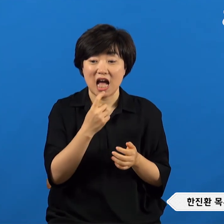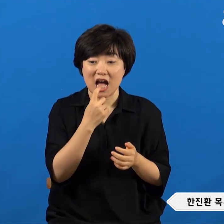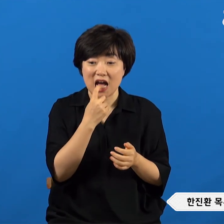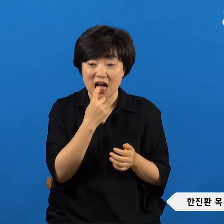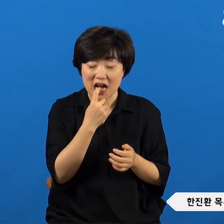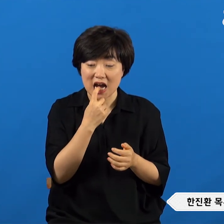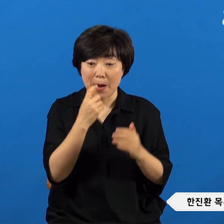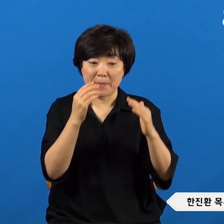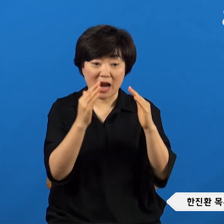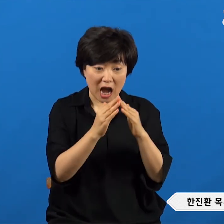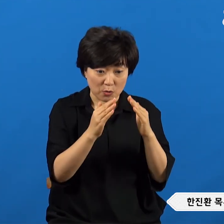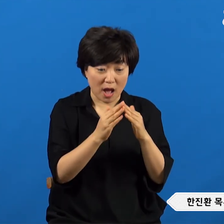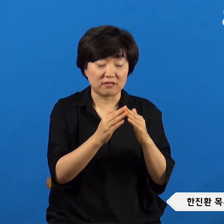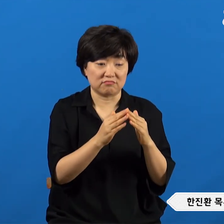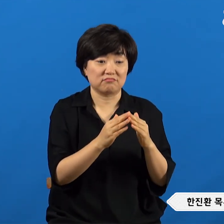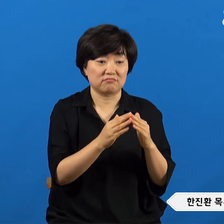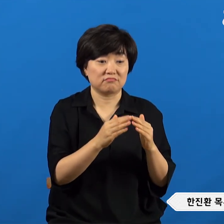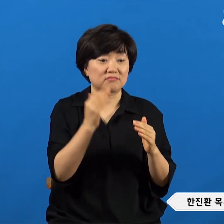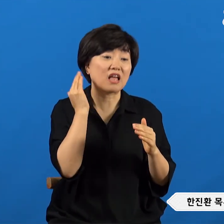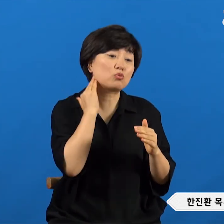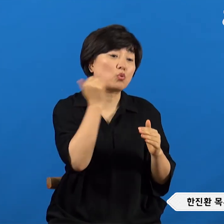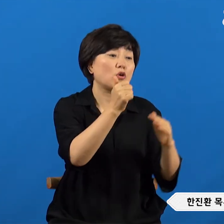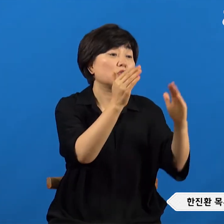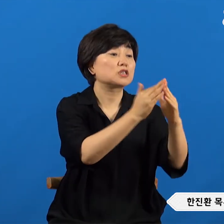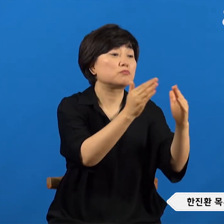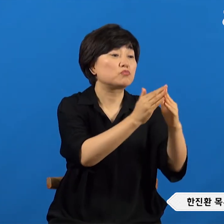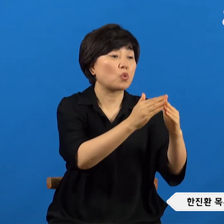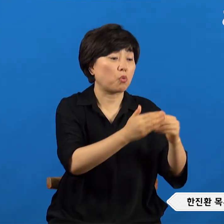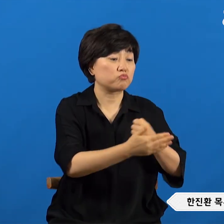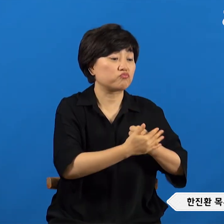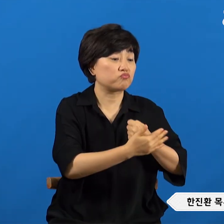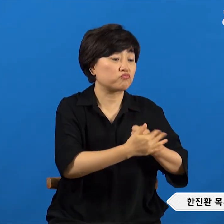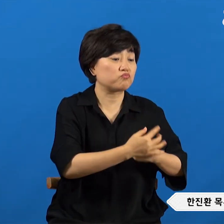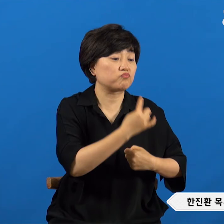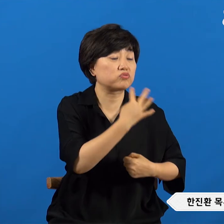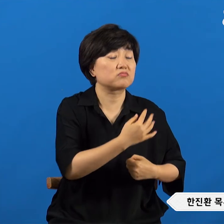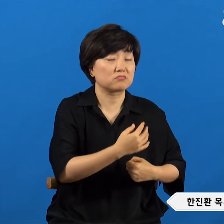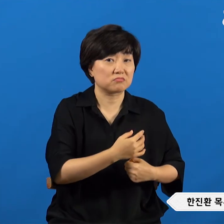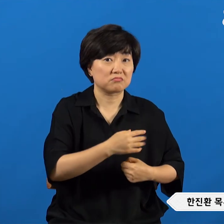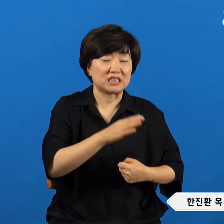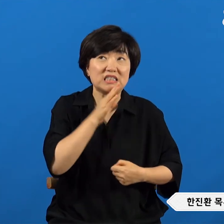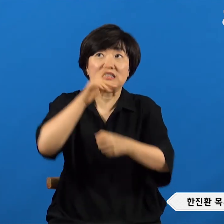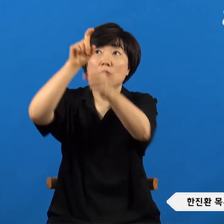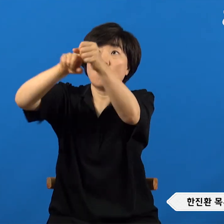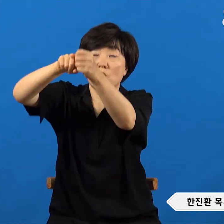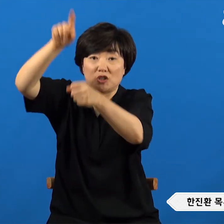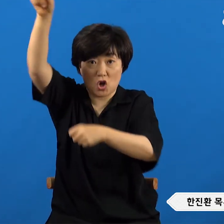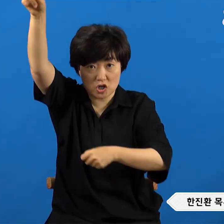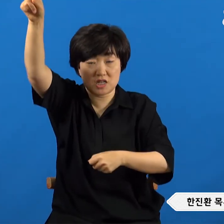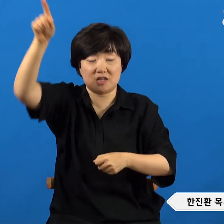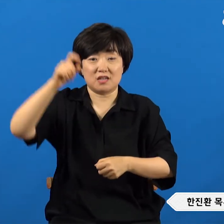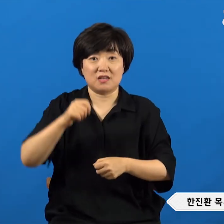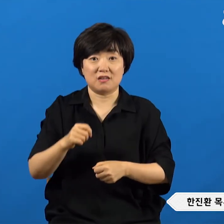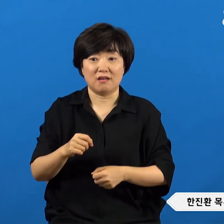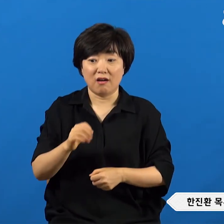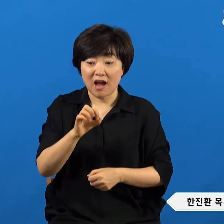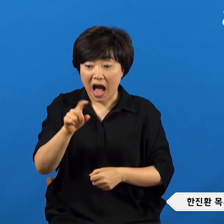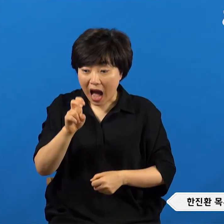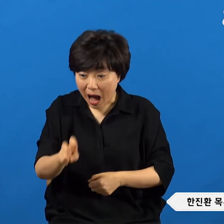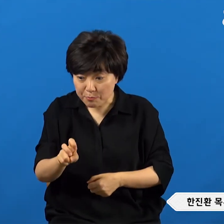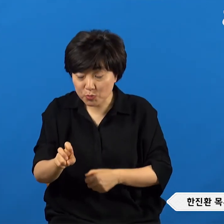백악관도 디딤돌일 뿐이라고 외치니까 암도 놀라서 그냥 도망가 버렸어요. 하나님께서 저울에